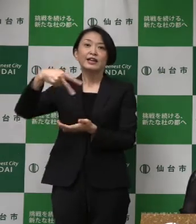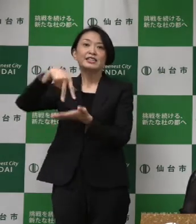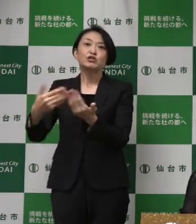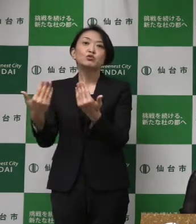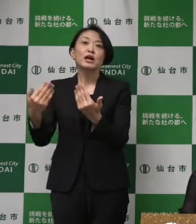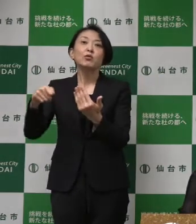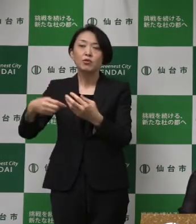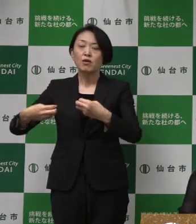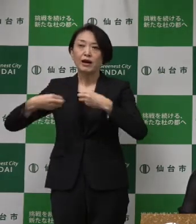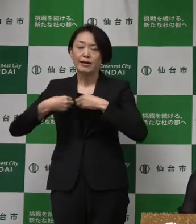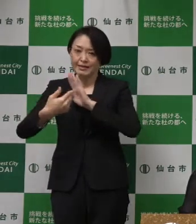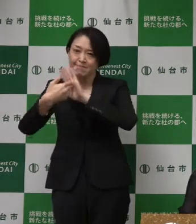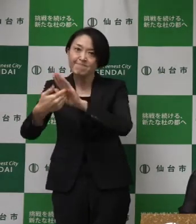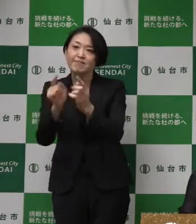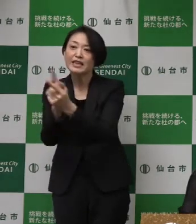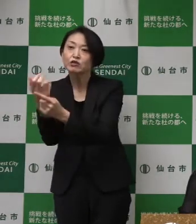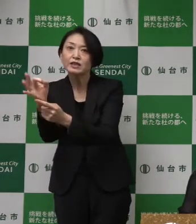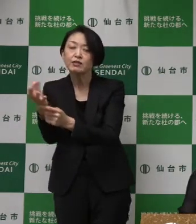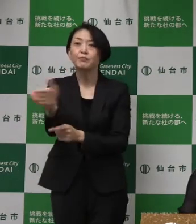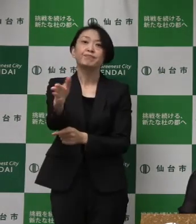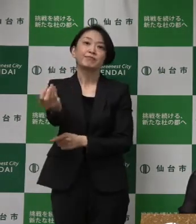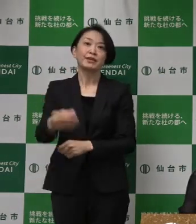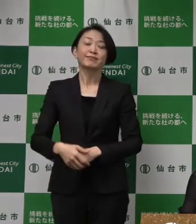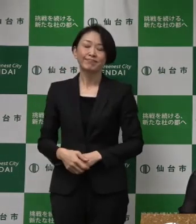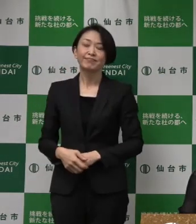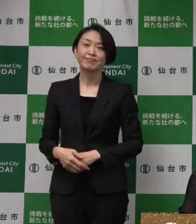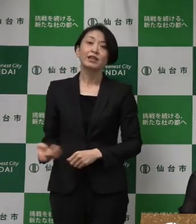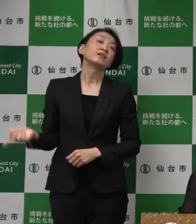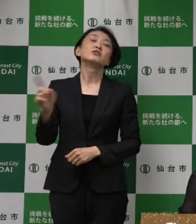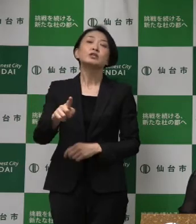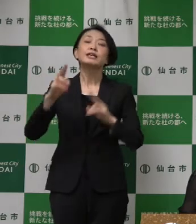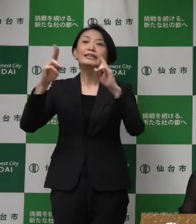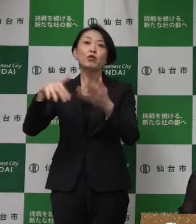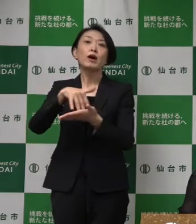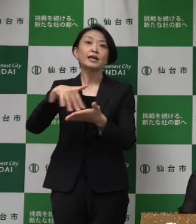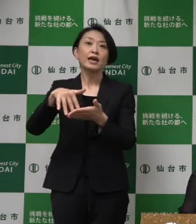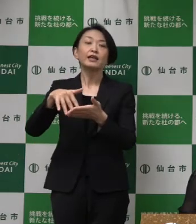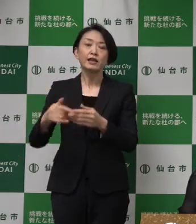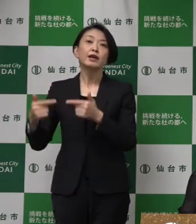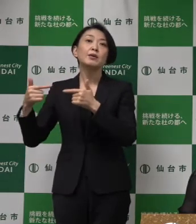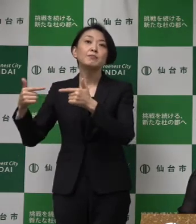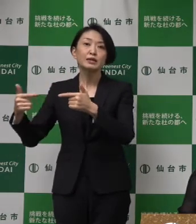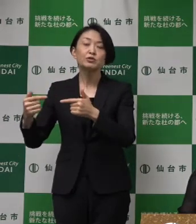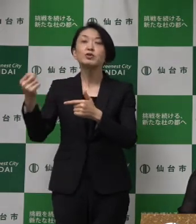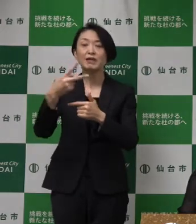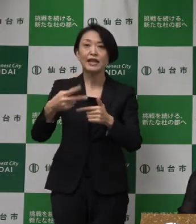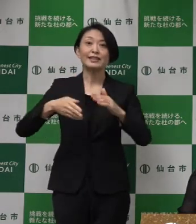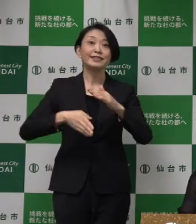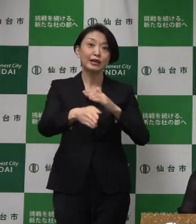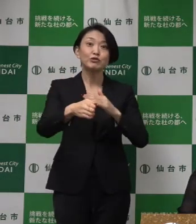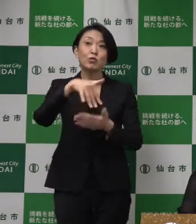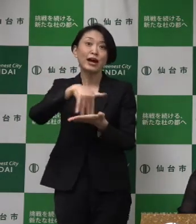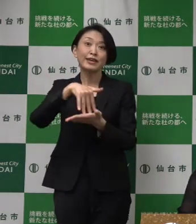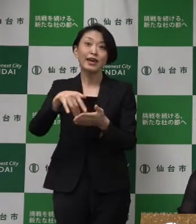。最後に企業会計でございますが自動車運送事業会計および高速鉄道事業会